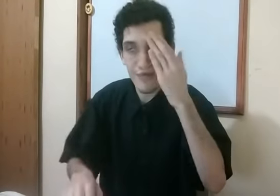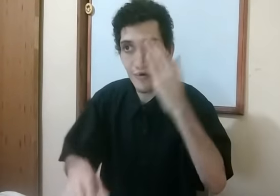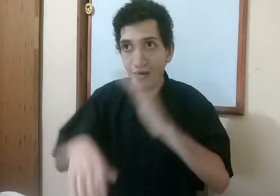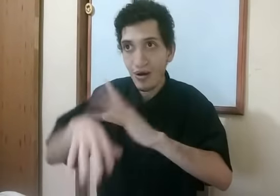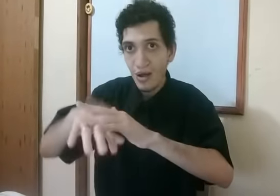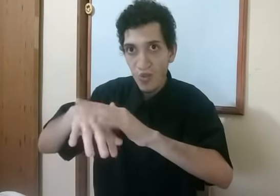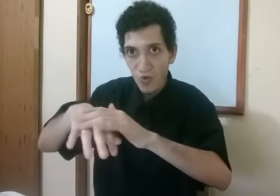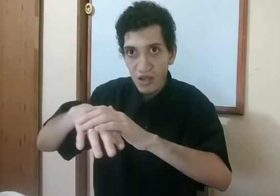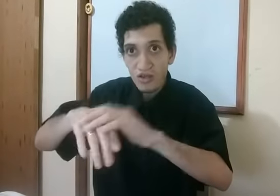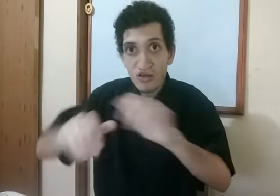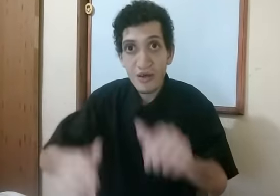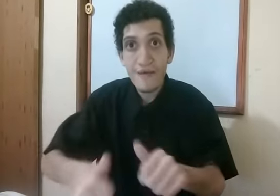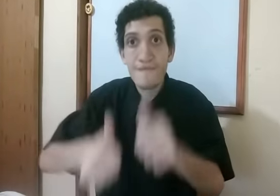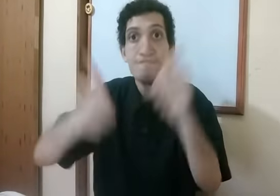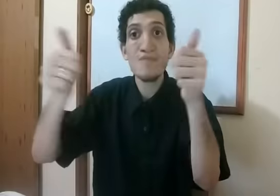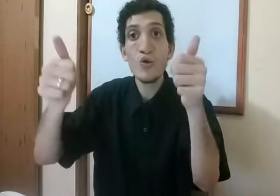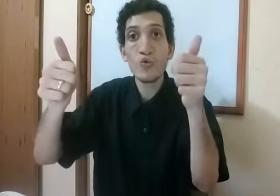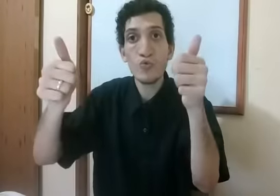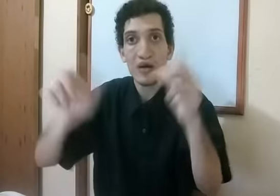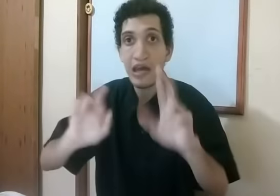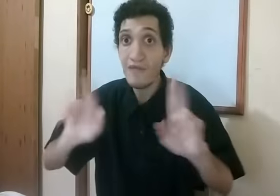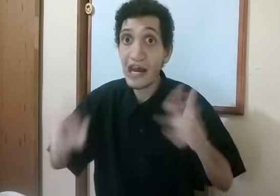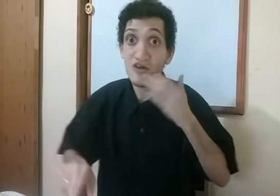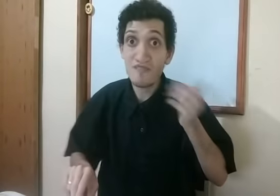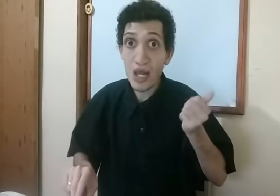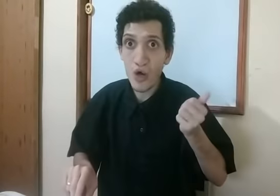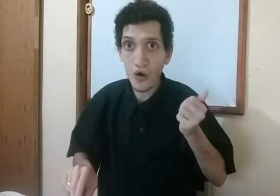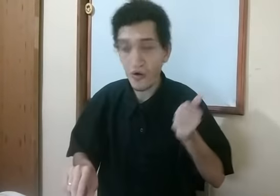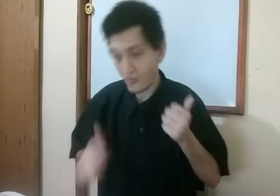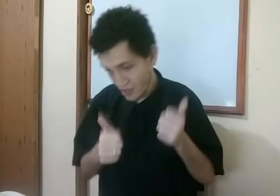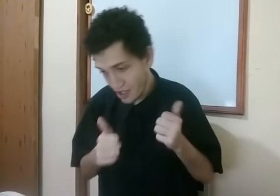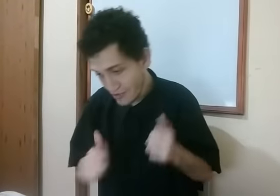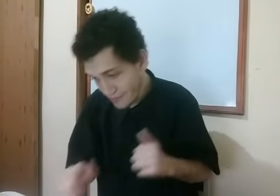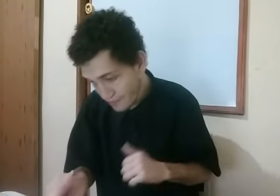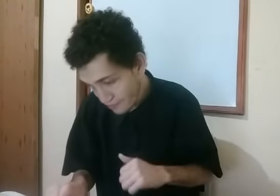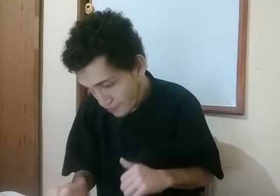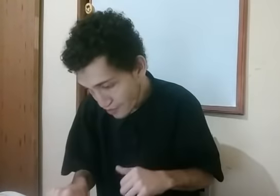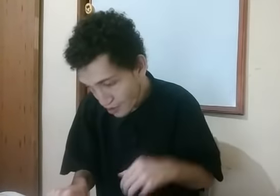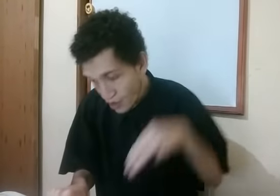Entendeu? Doente, melhorou. É querente e melhor. É?